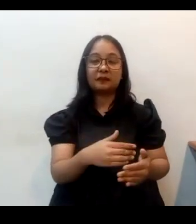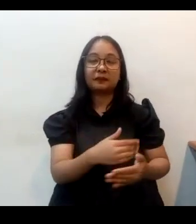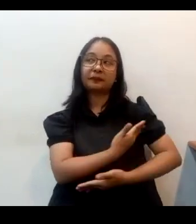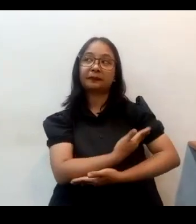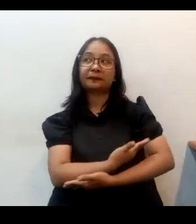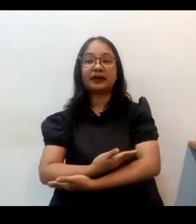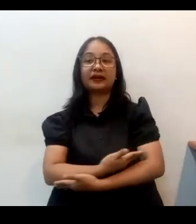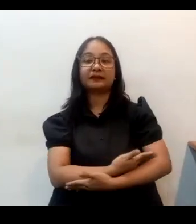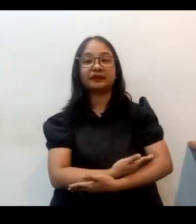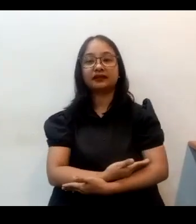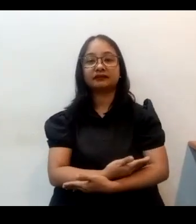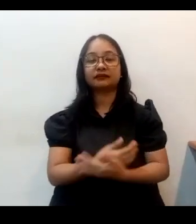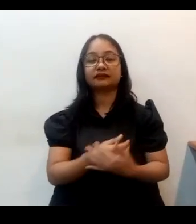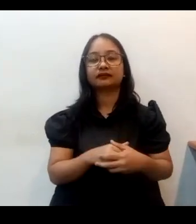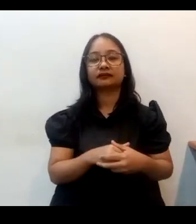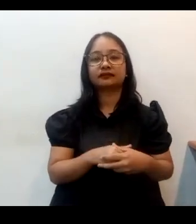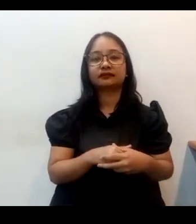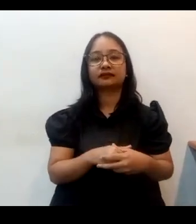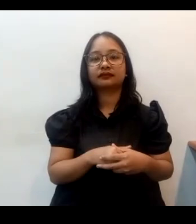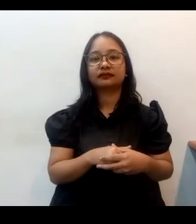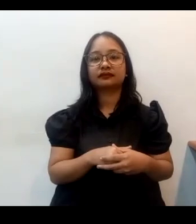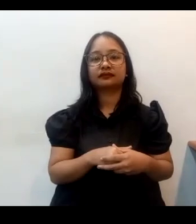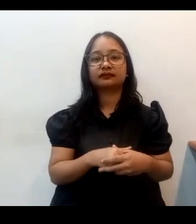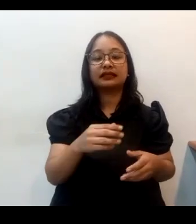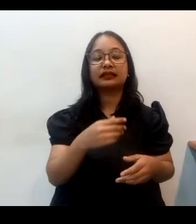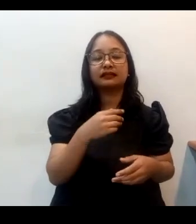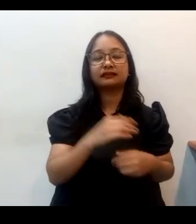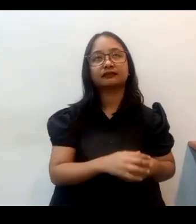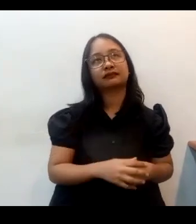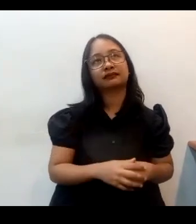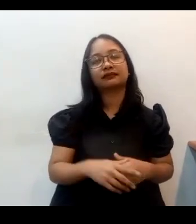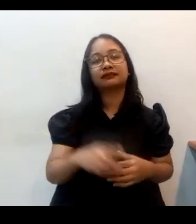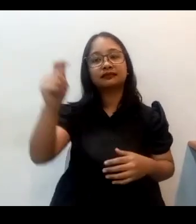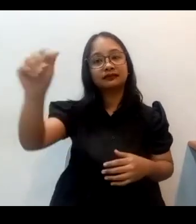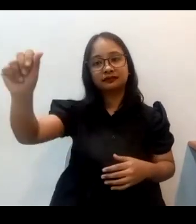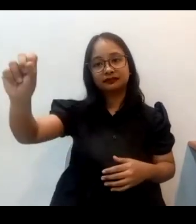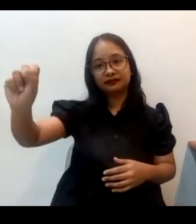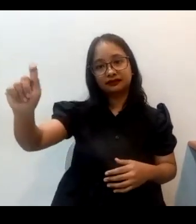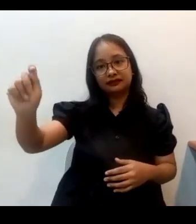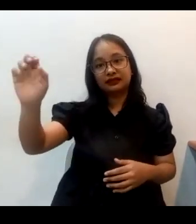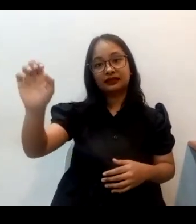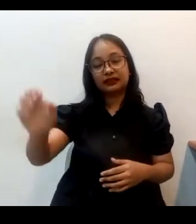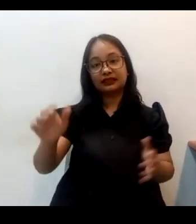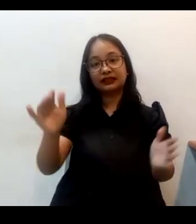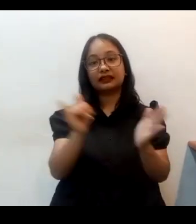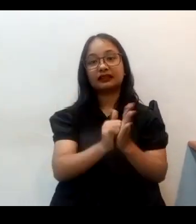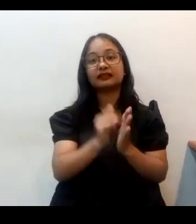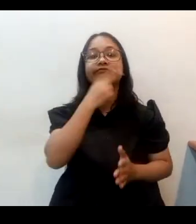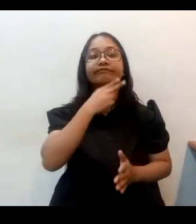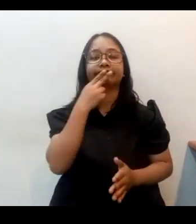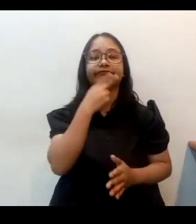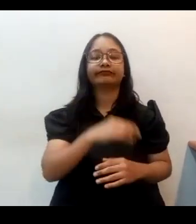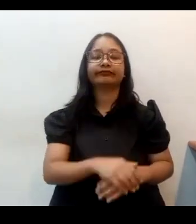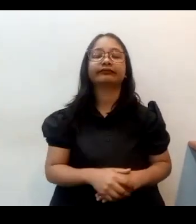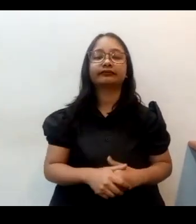yung pulot na yun. and they learn, Bible is sweet. At maunawaan nila na, yung Biblia matamis.